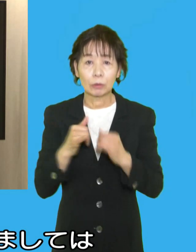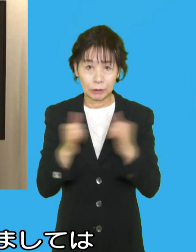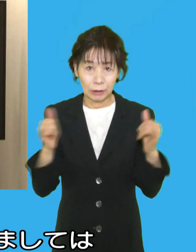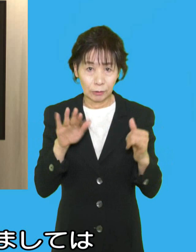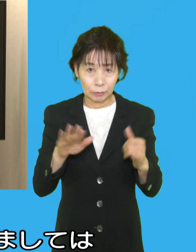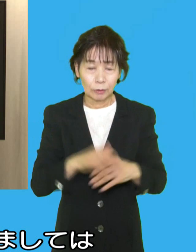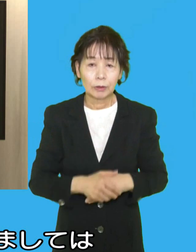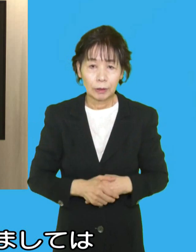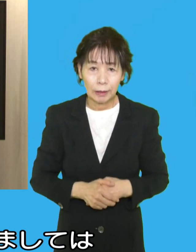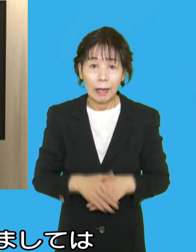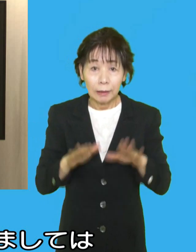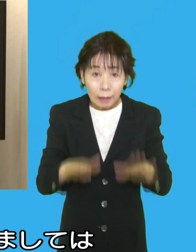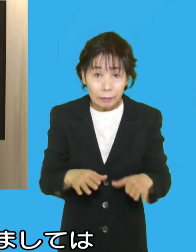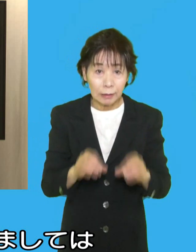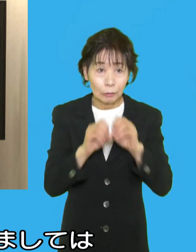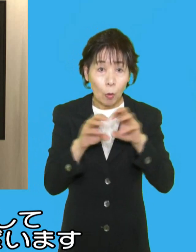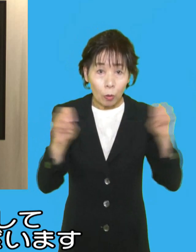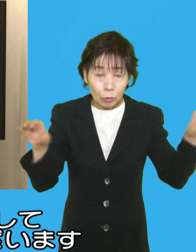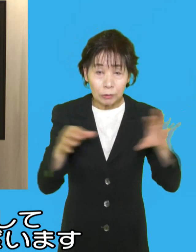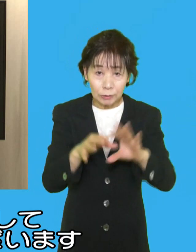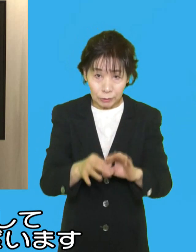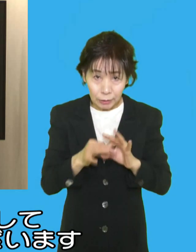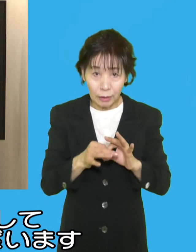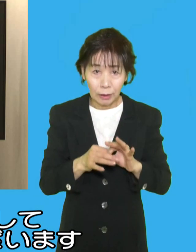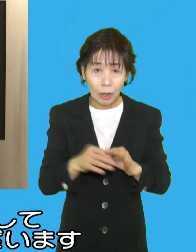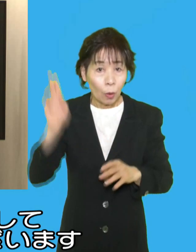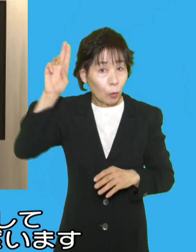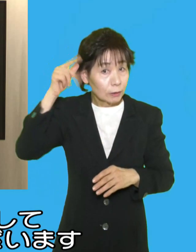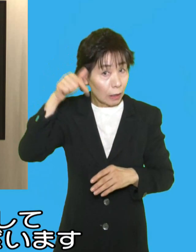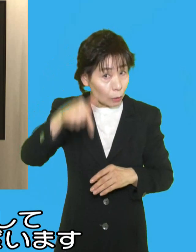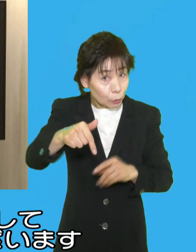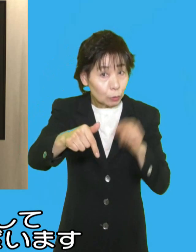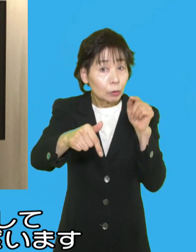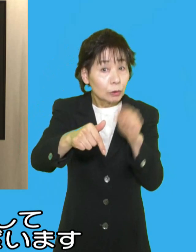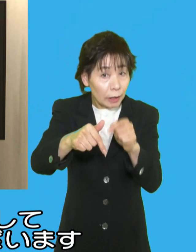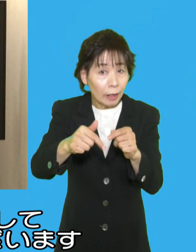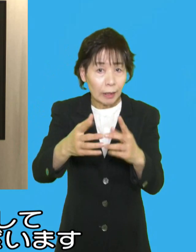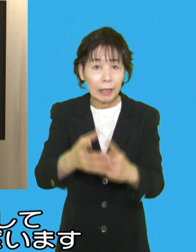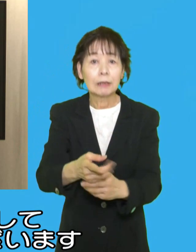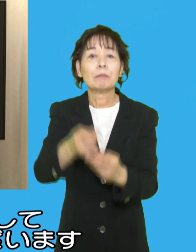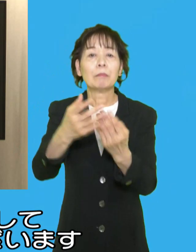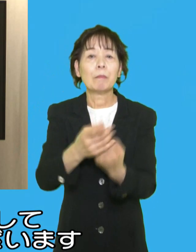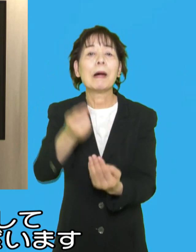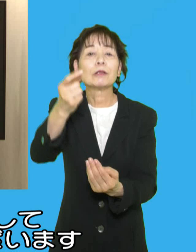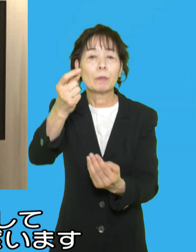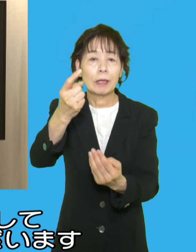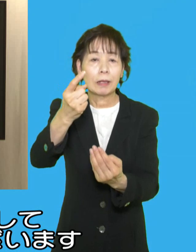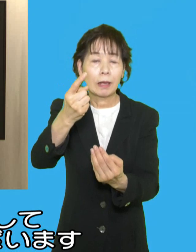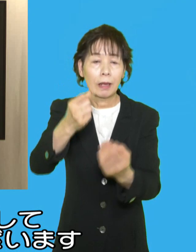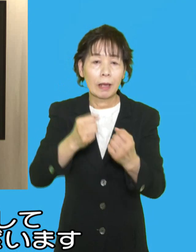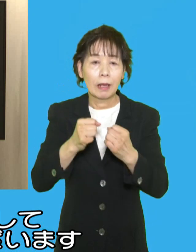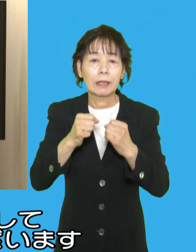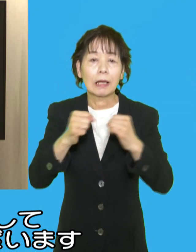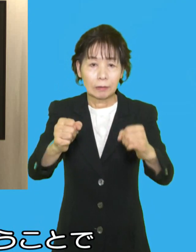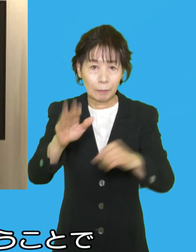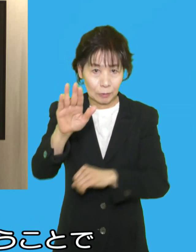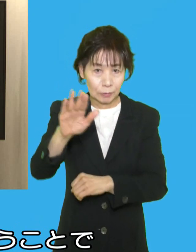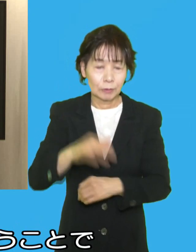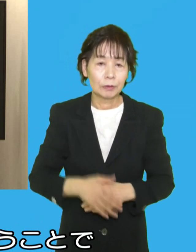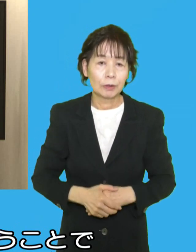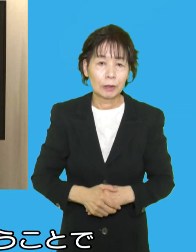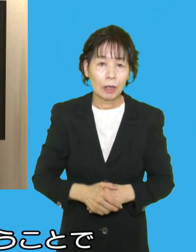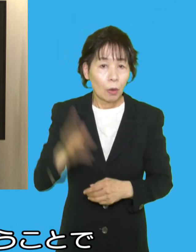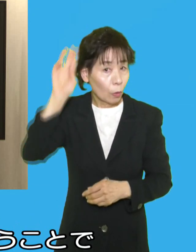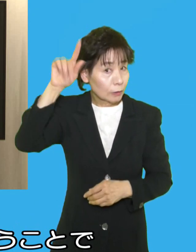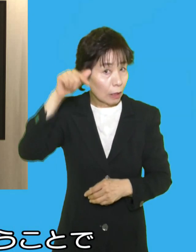現在の報道につきましては、大阪府の方で一元化して行われているところでございます。